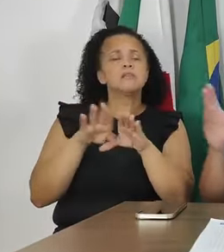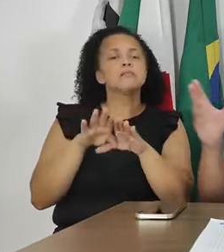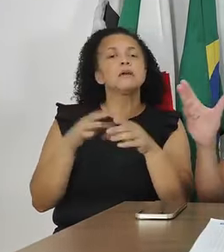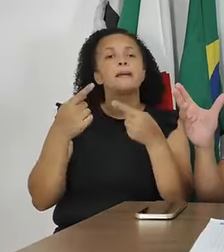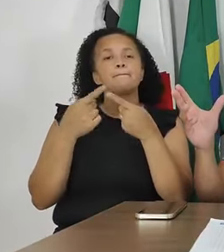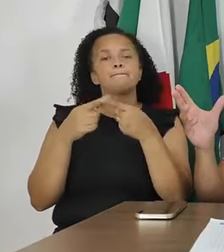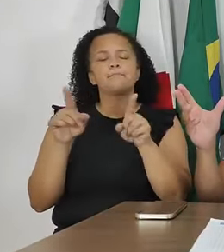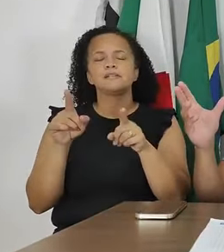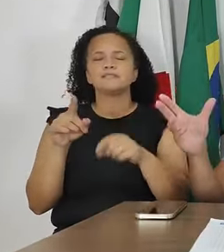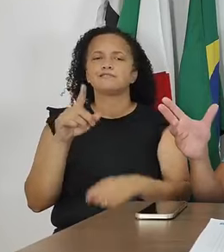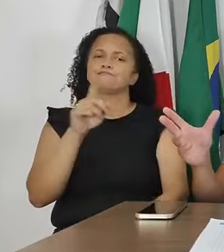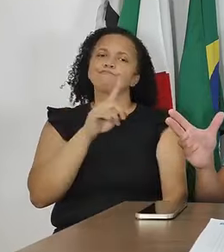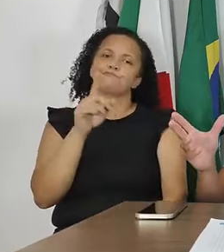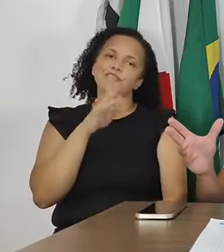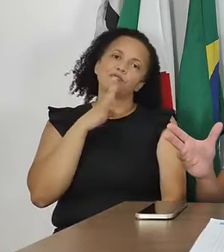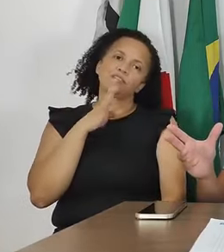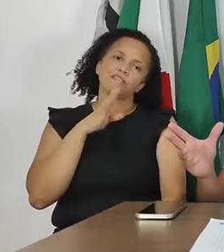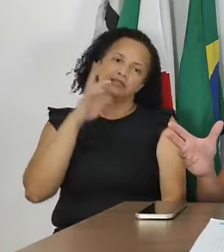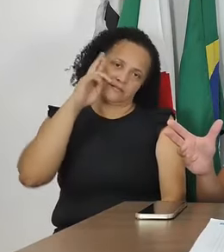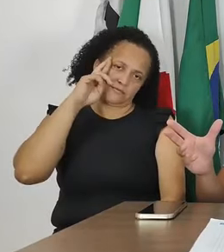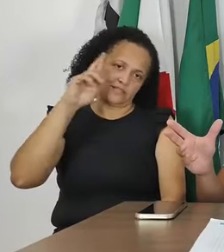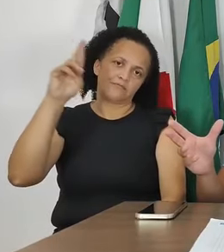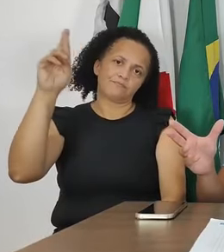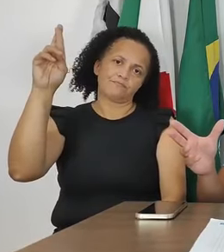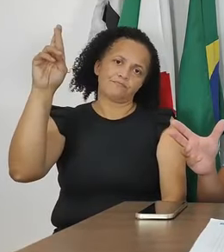mas não conhecendo o Senhor.